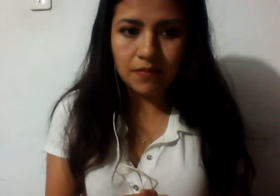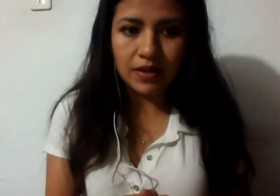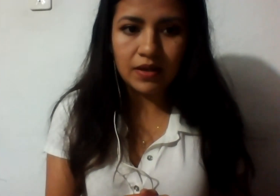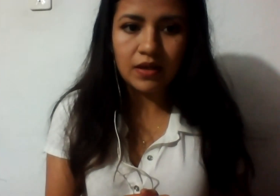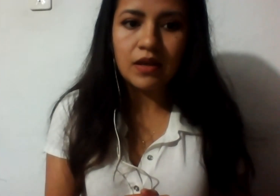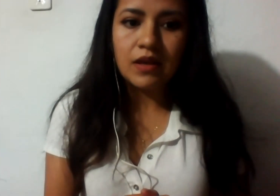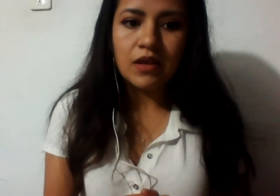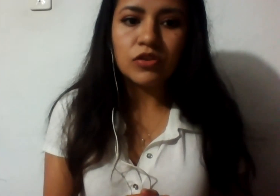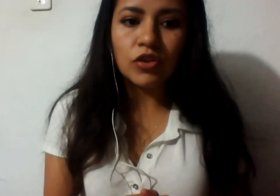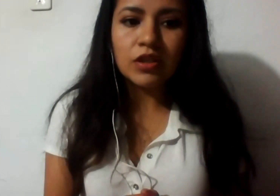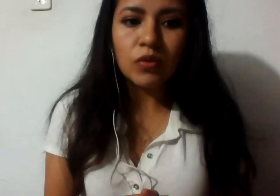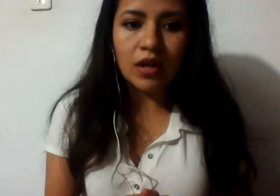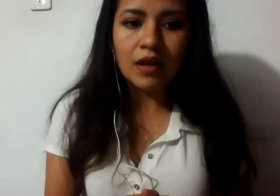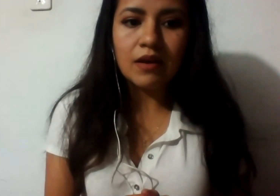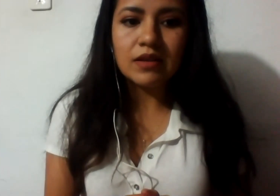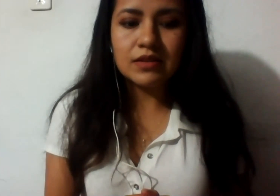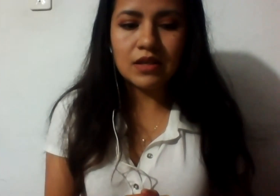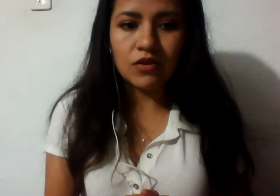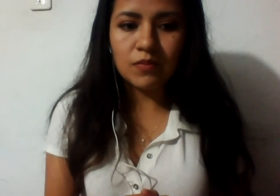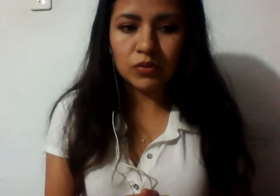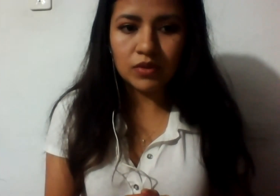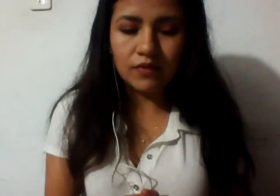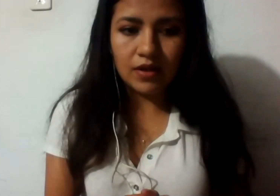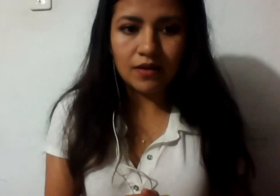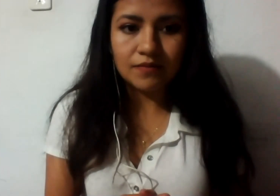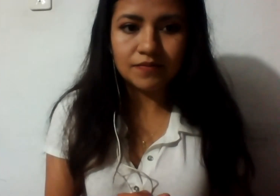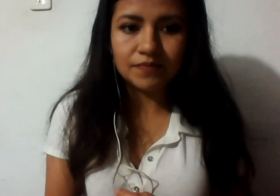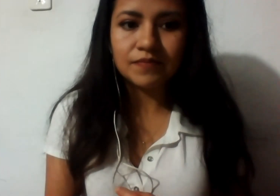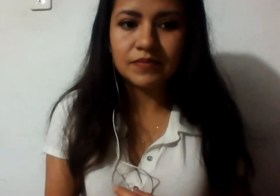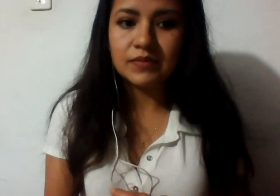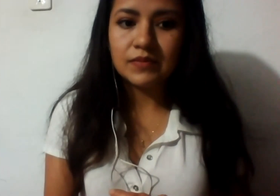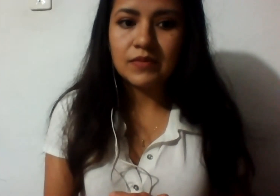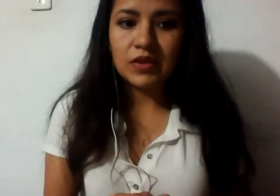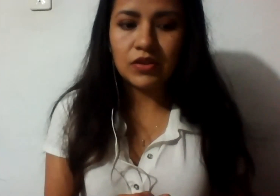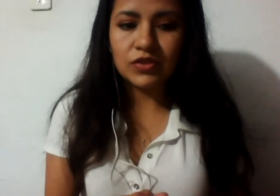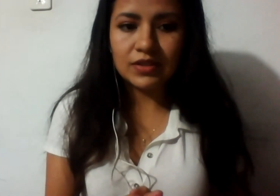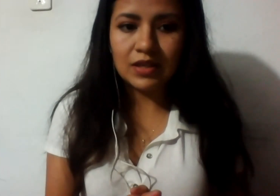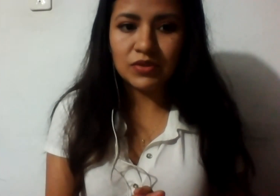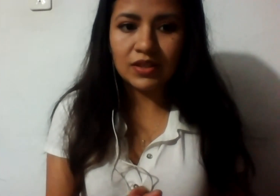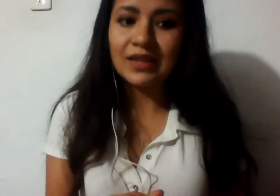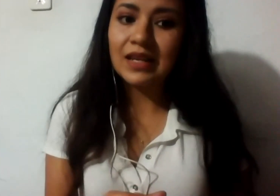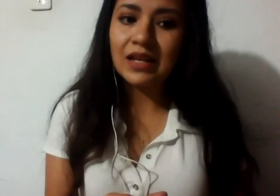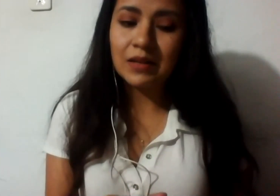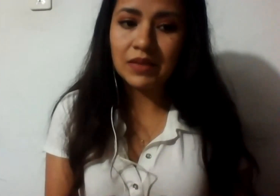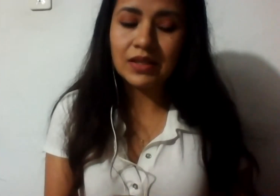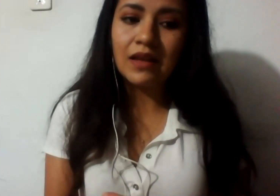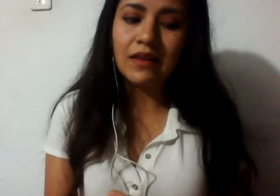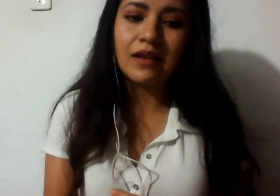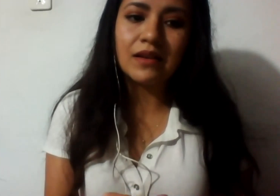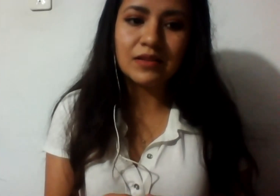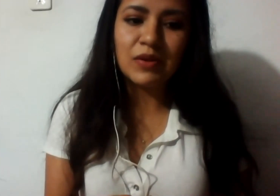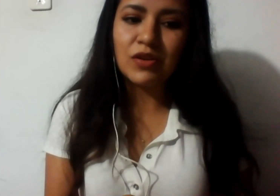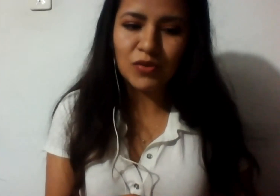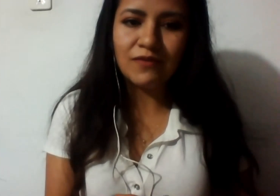pregunta. Siempre. ¿Dónde duele? Signo de pregunta al final. Entonces tenemos que entender que la